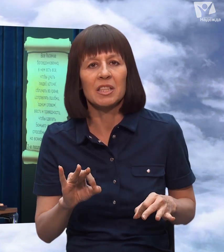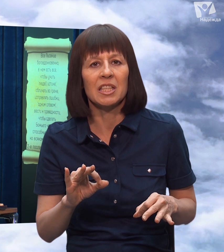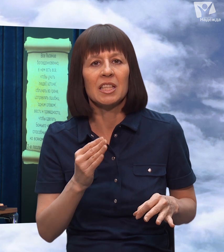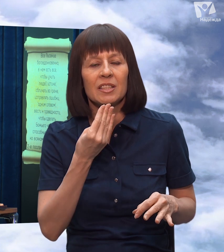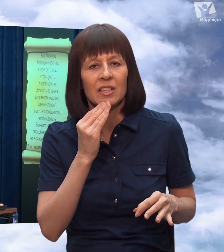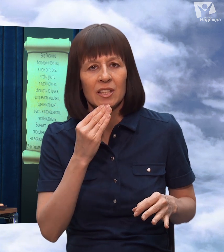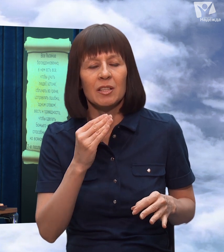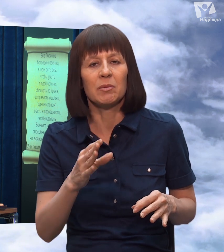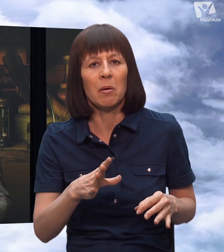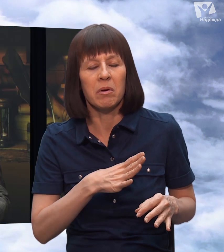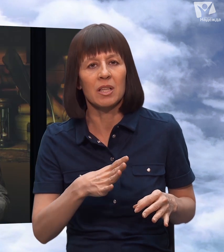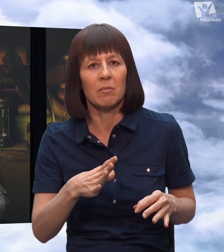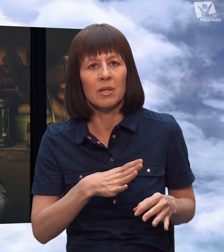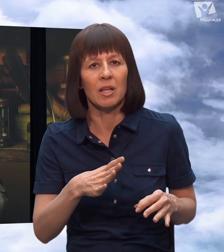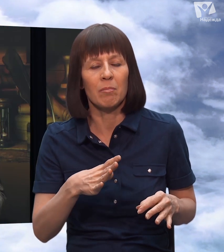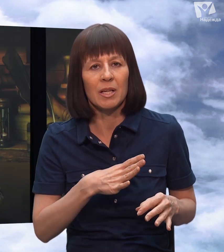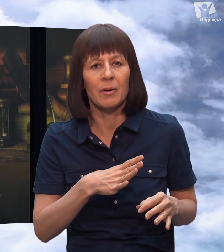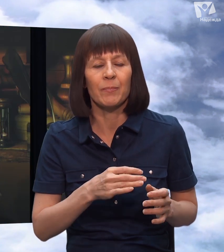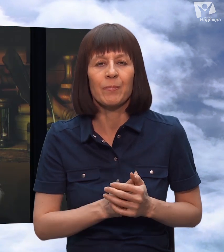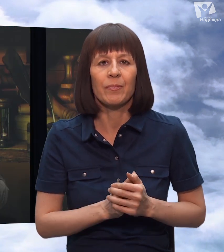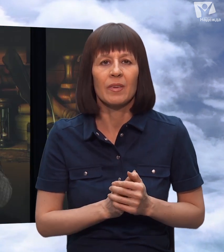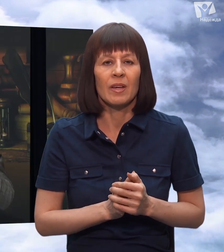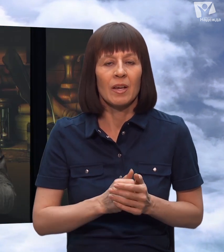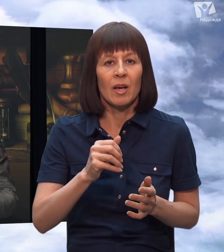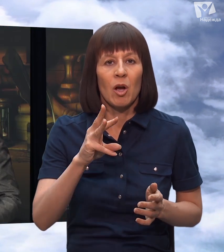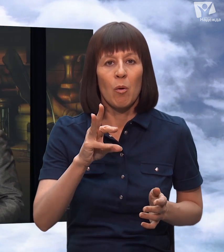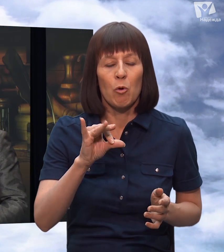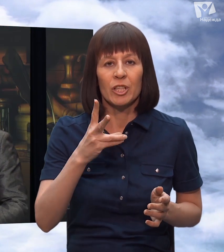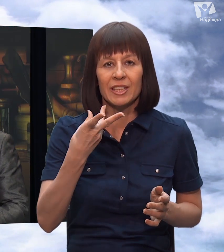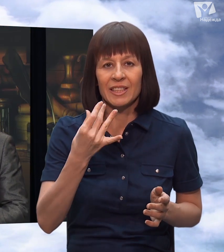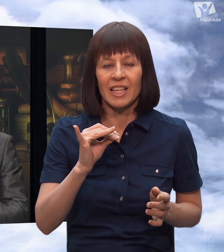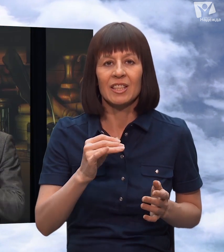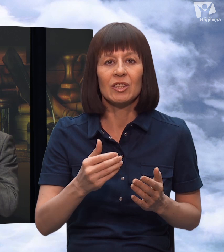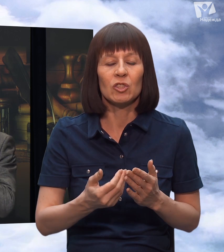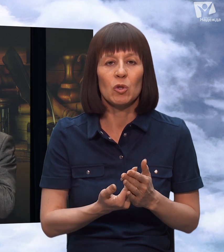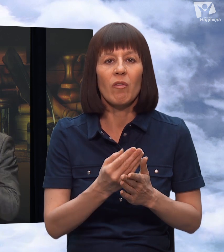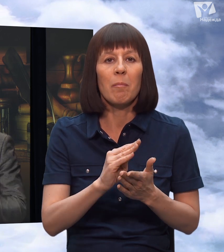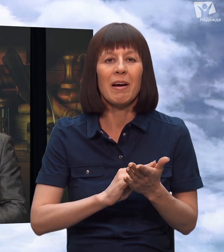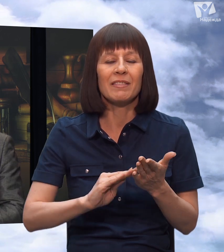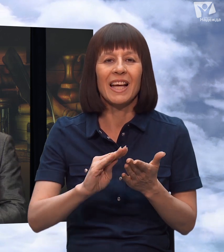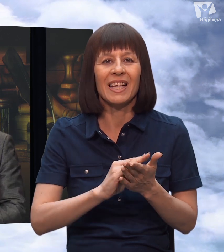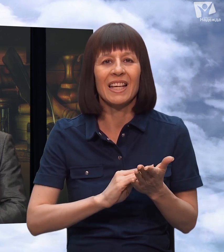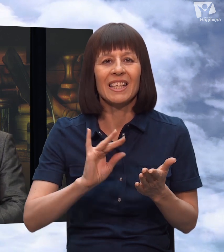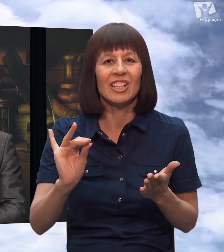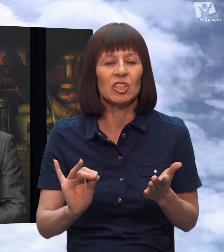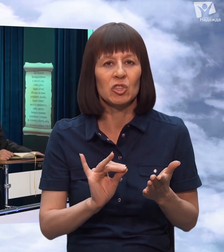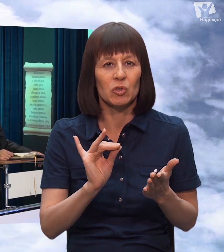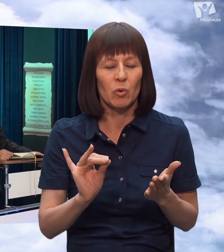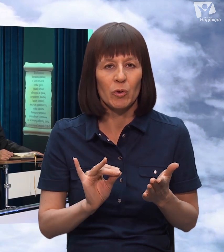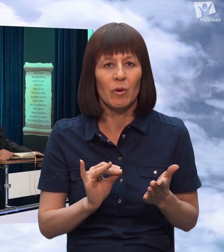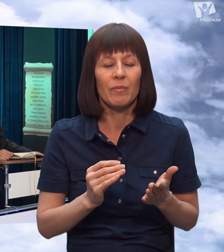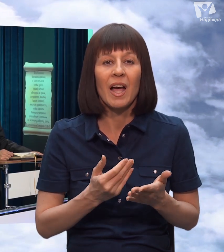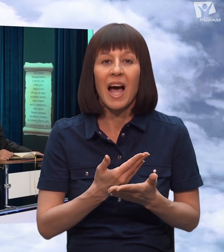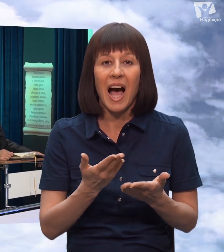ними с их отцами и моисея к ним обращается с этой историей а мы с вами эту